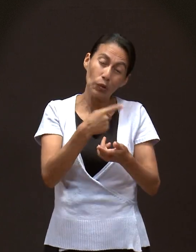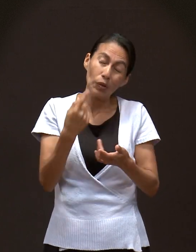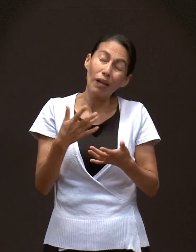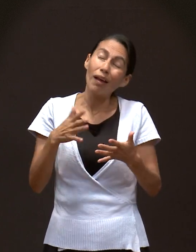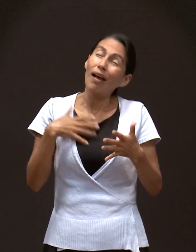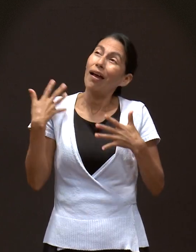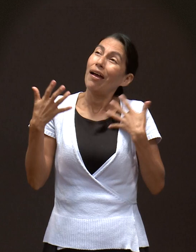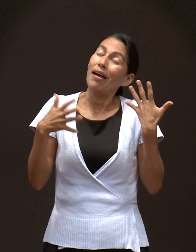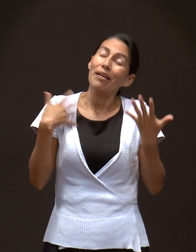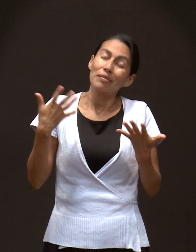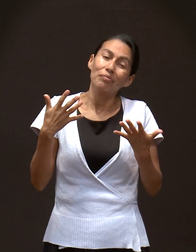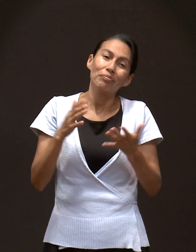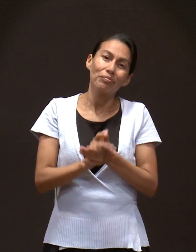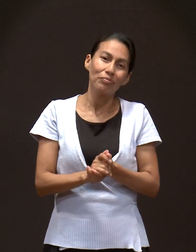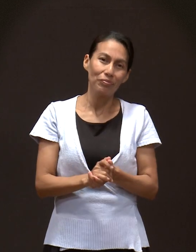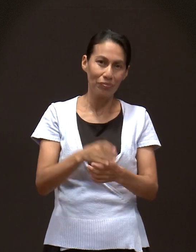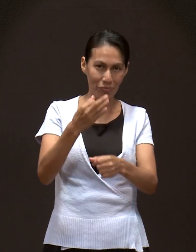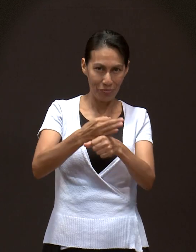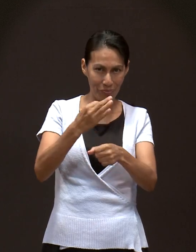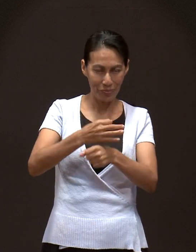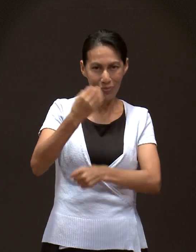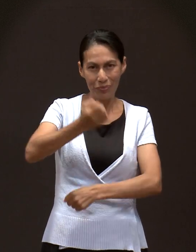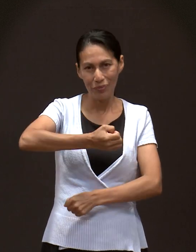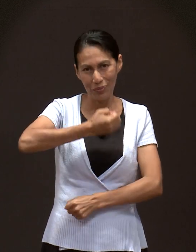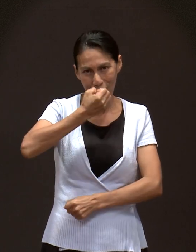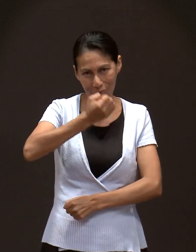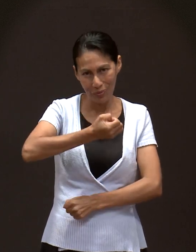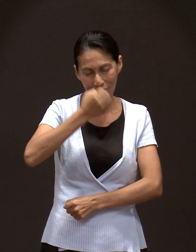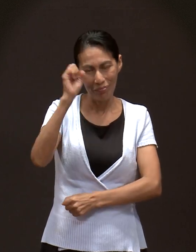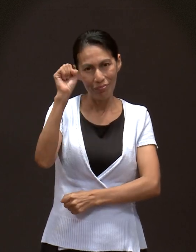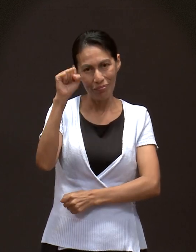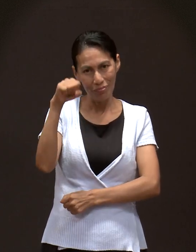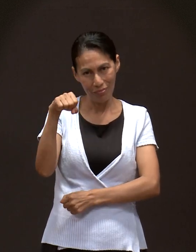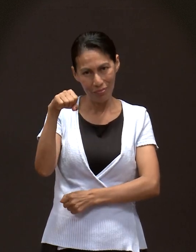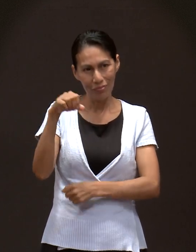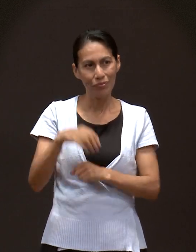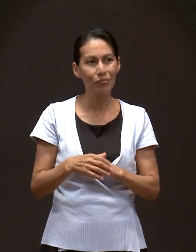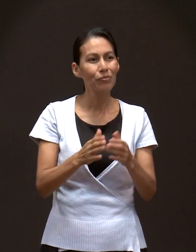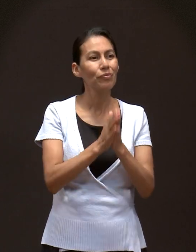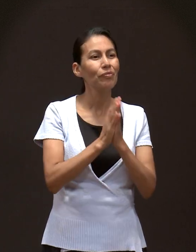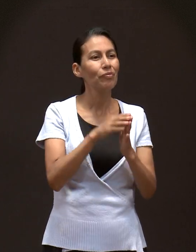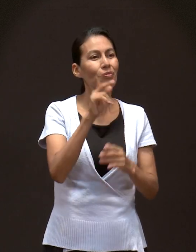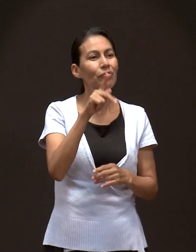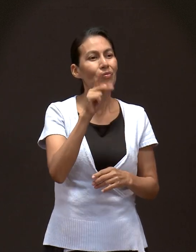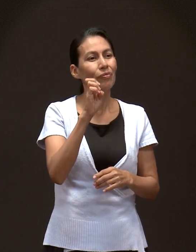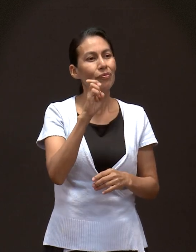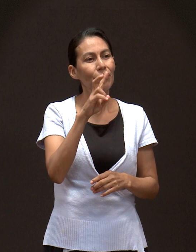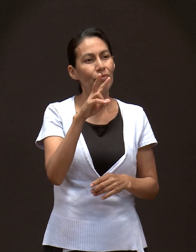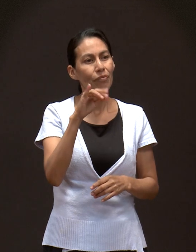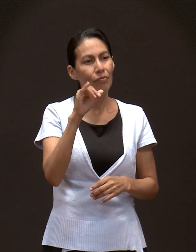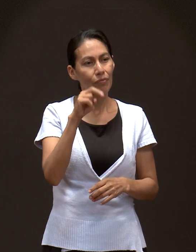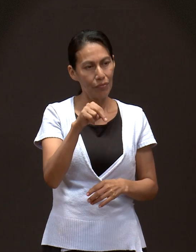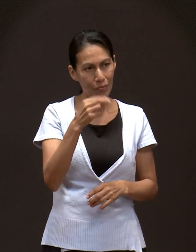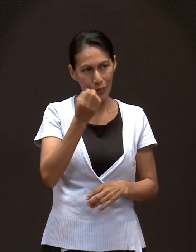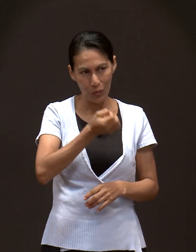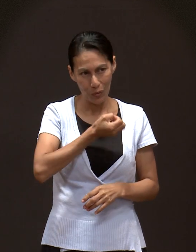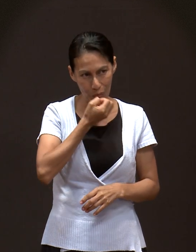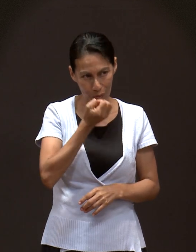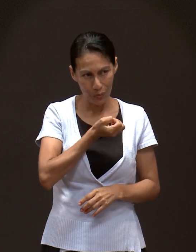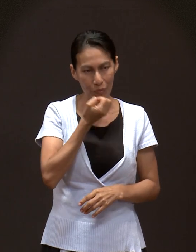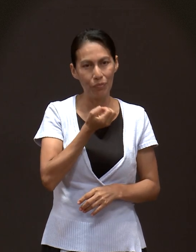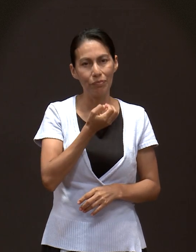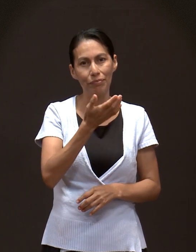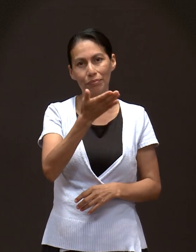porque él es maravilloso. Amén. Así que vamos a orar. Vamos a inclinar el rostro en esta noche. Le voy a pedir a Kevin que haga la oración.